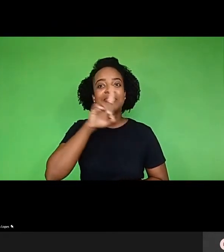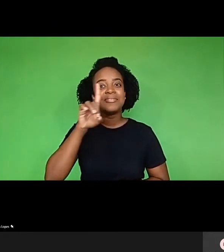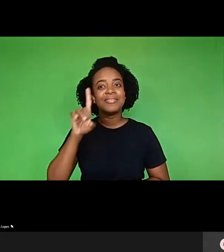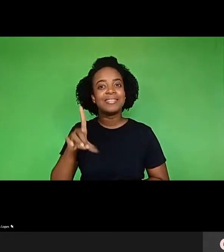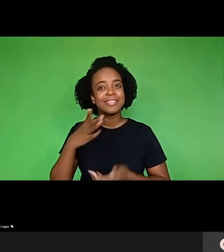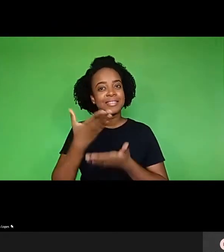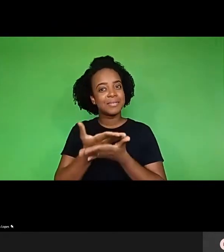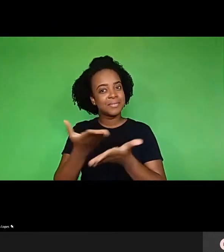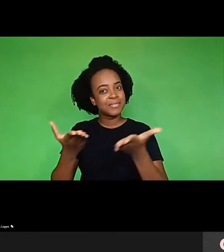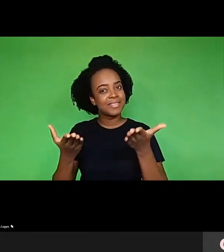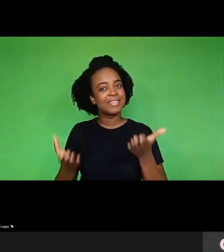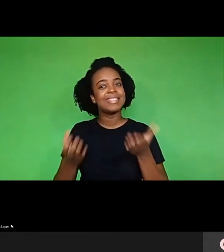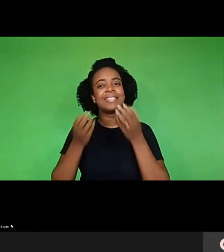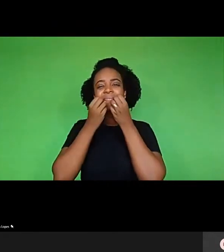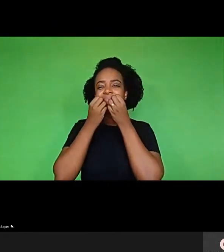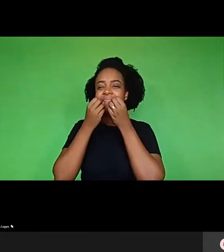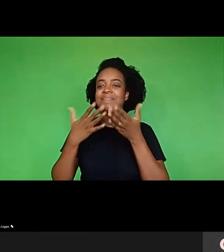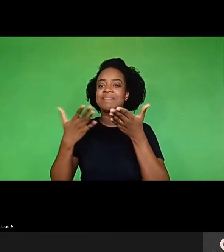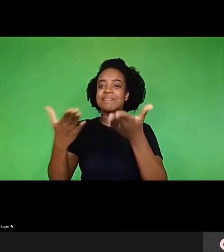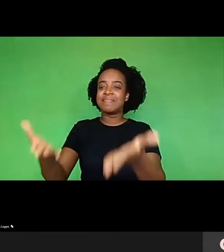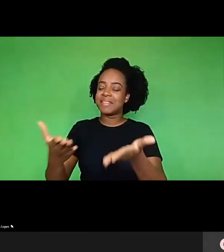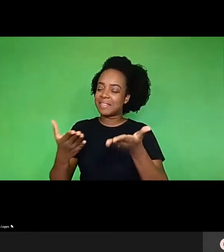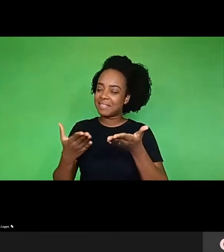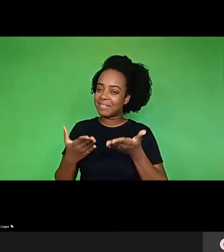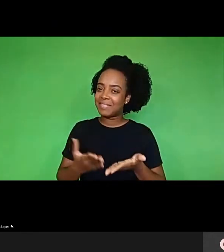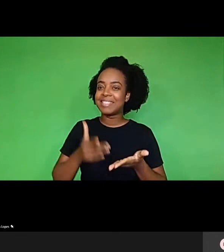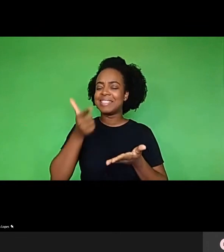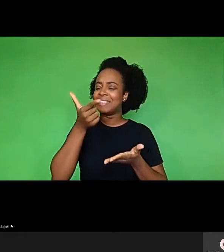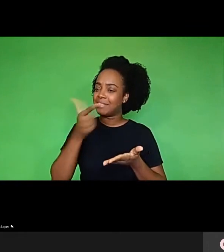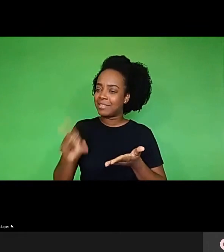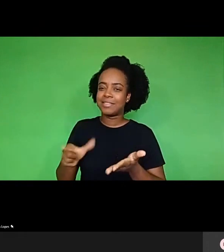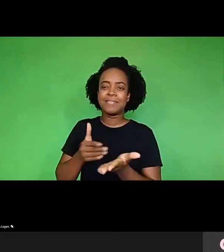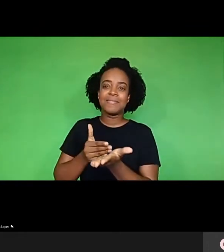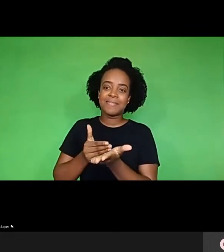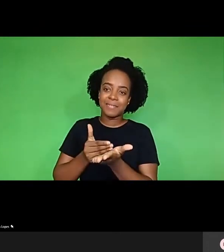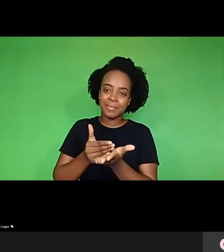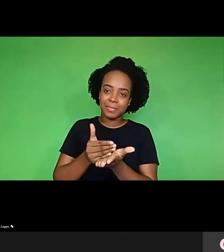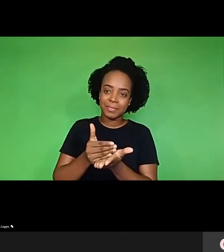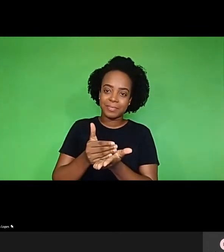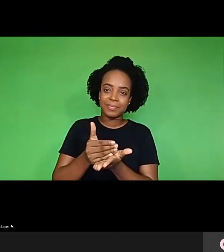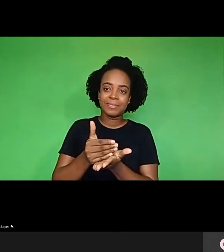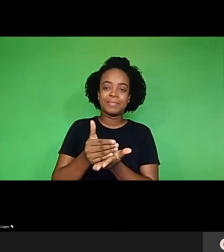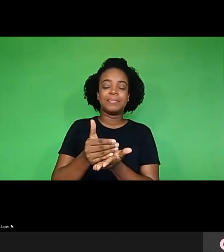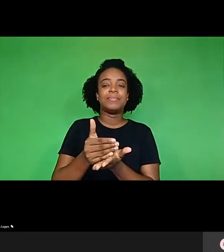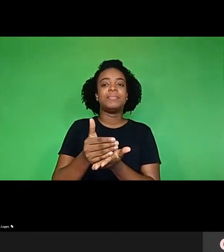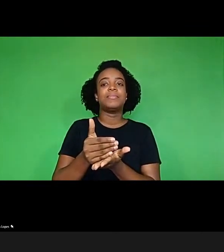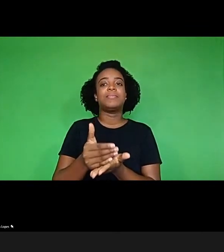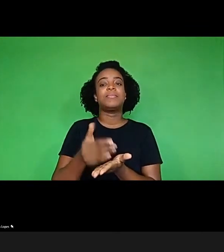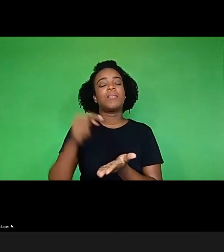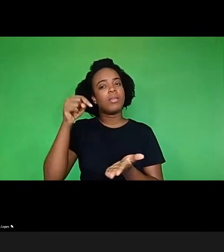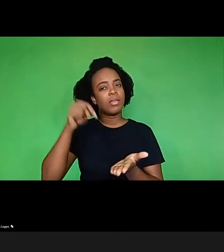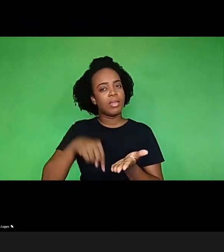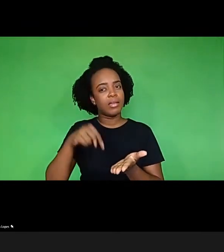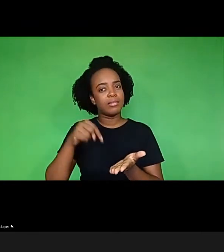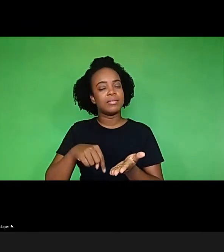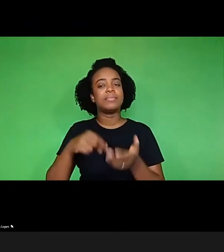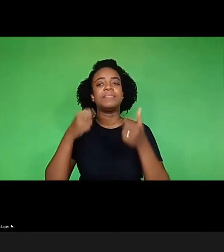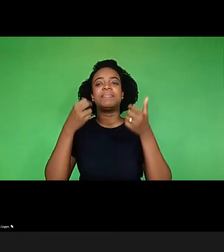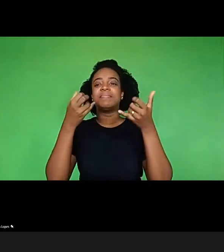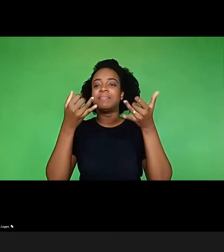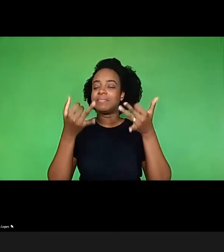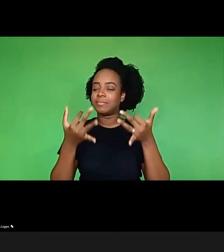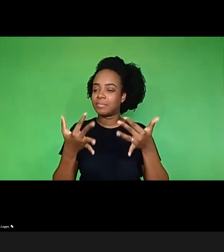Sejam bem-vindos, né, a esse reinício. Estou aqui para falar um pouquinho, né, sobre